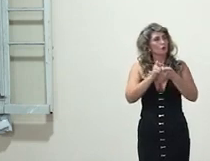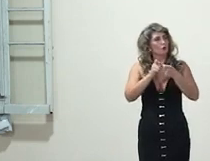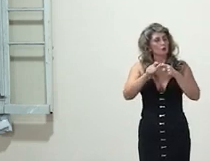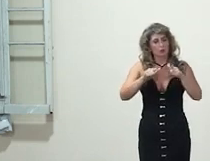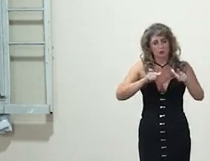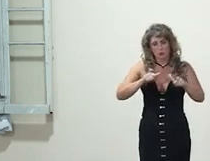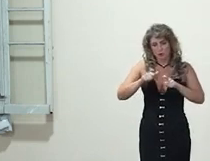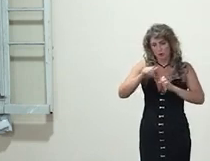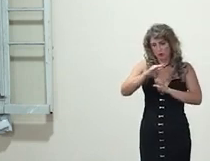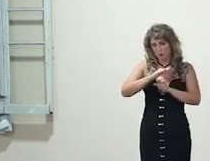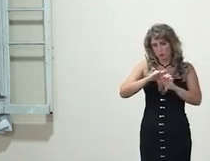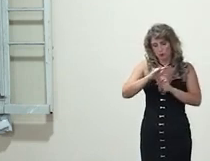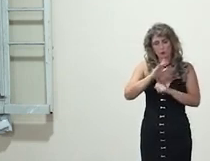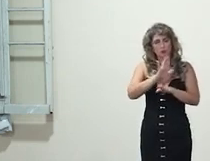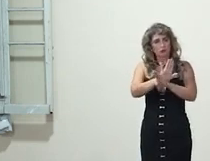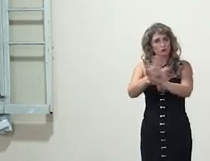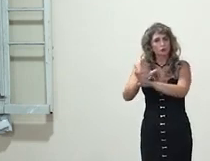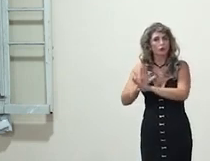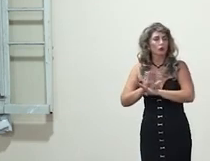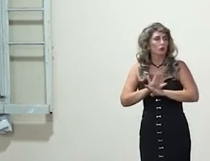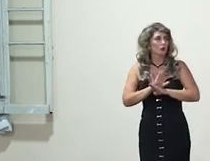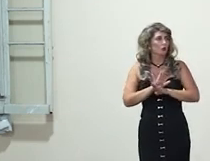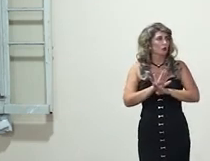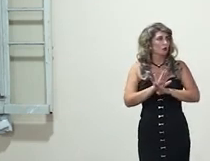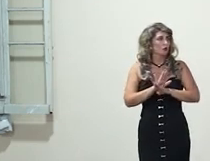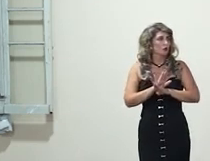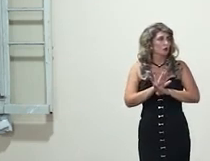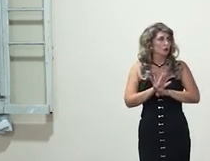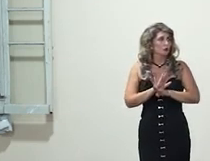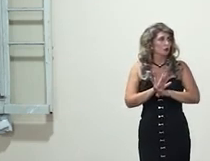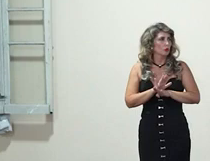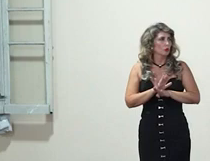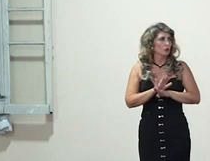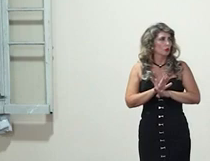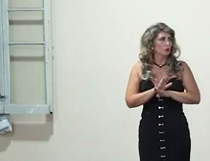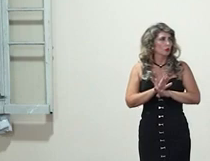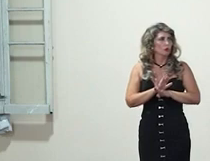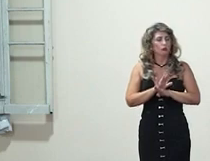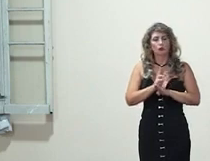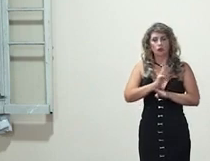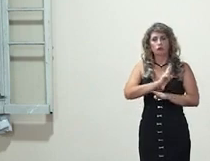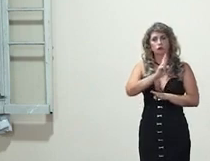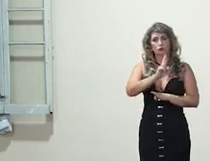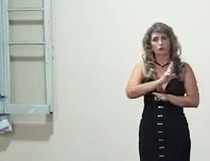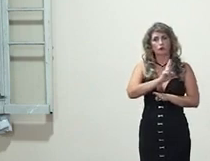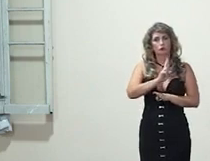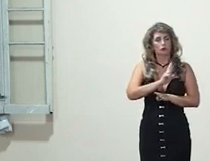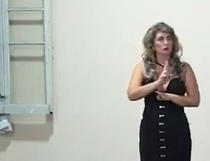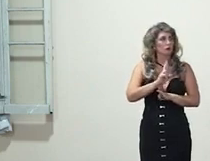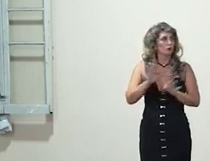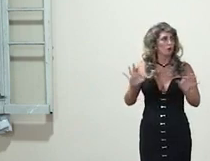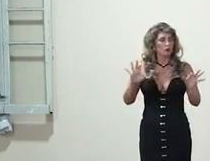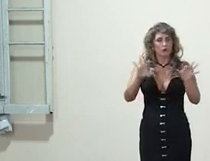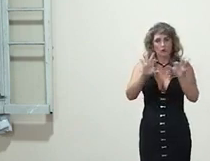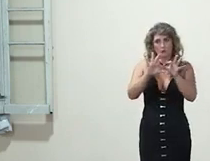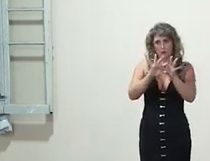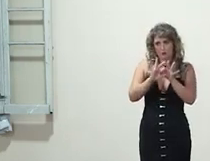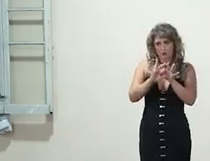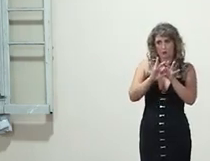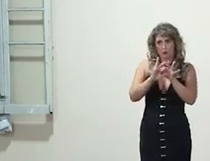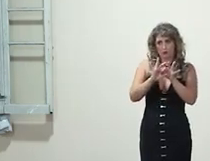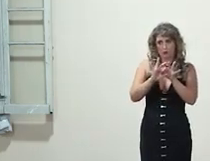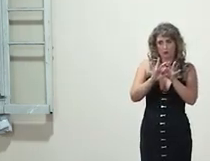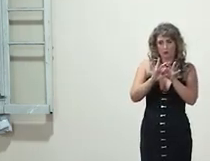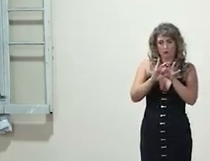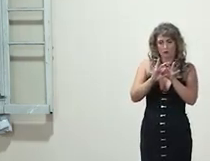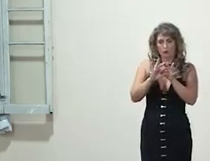com esse empresário, como é que eu vou dar um retorno para ele? Né? A Detour hoje representa os empresários, representa as prefeituras. Então ela faz a ligação entre